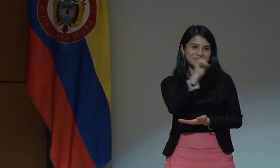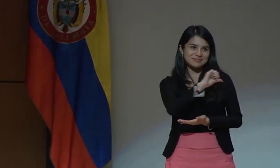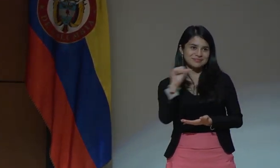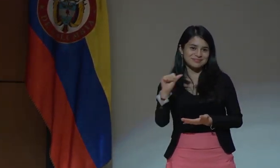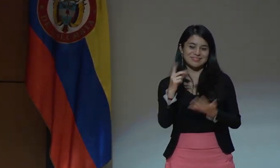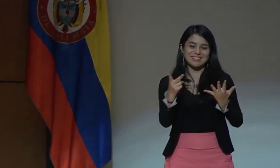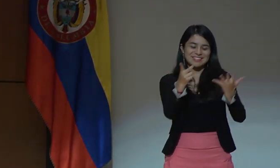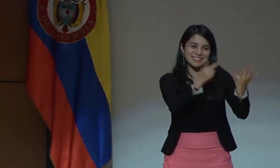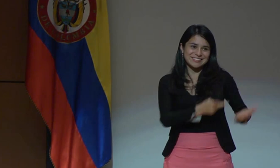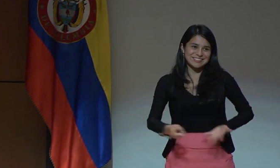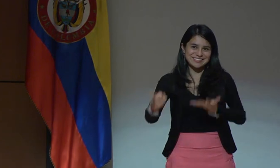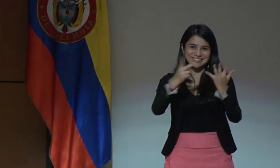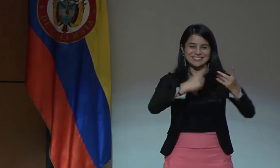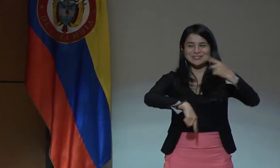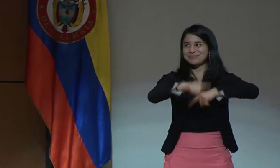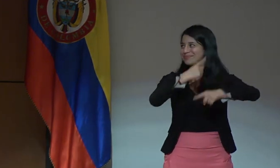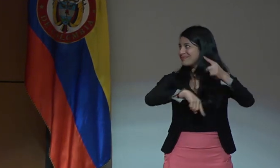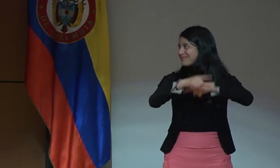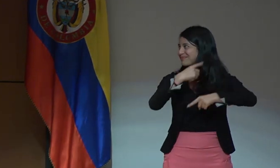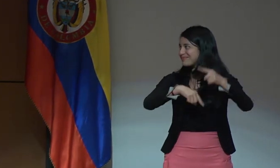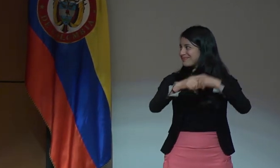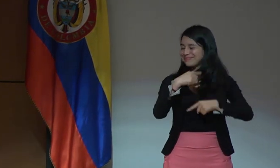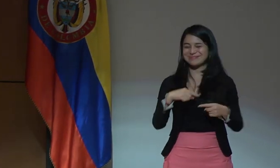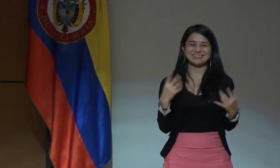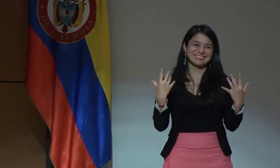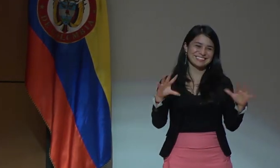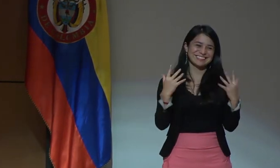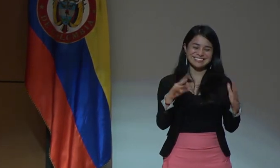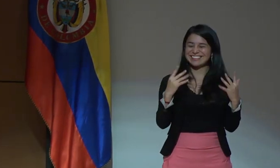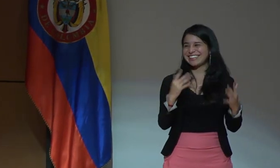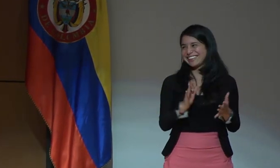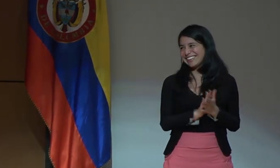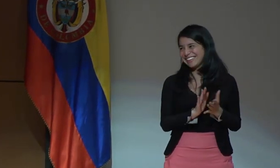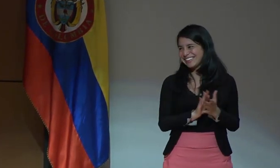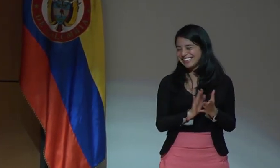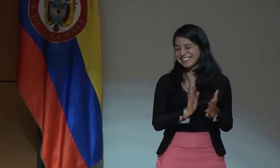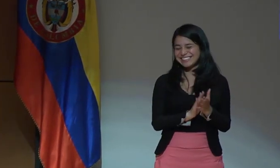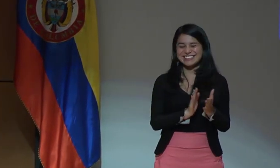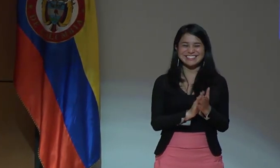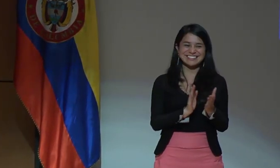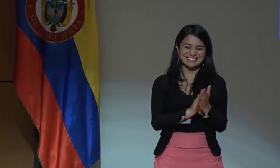llevan 7 horas de traducción simultánea. Me impresionó.